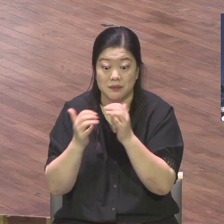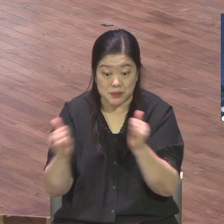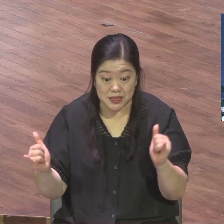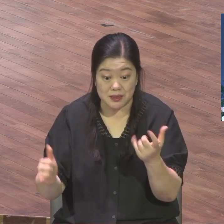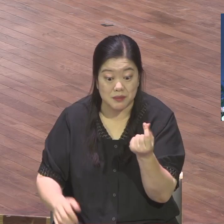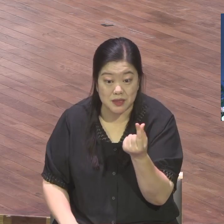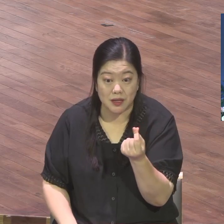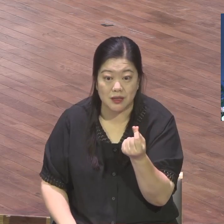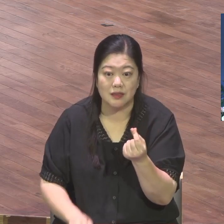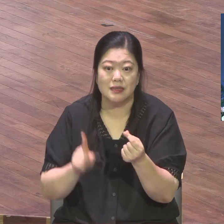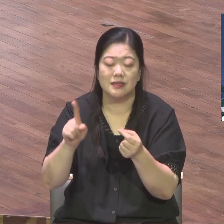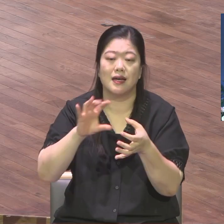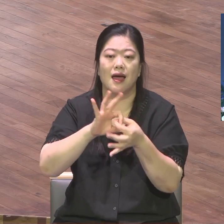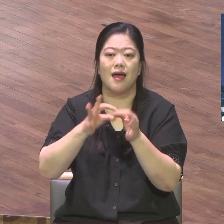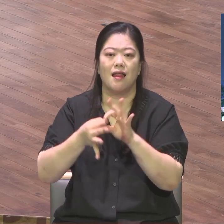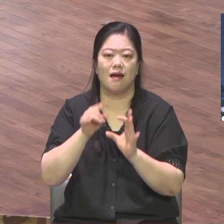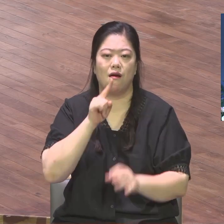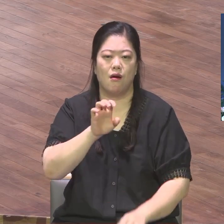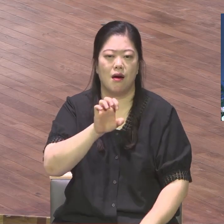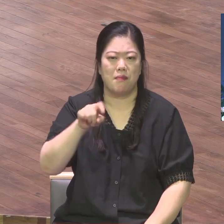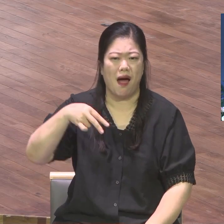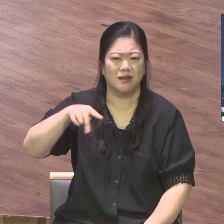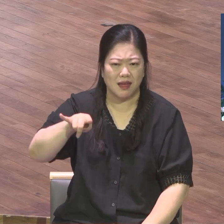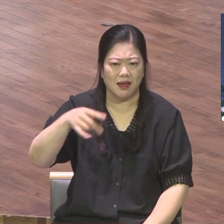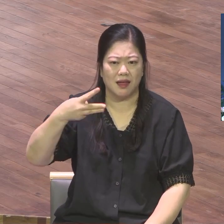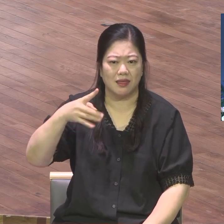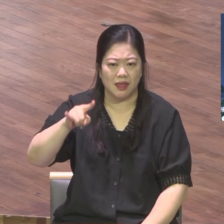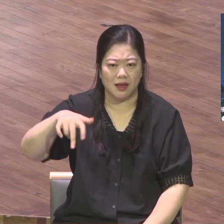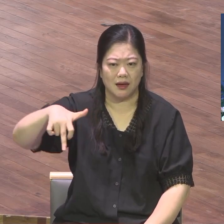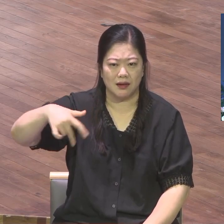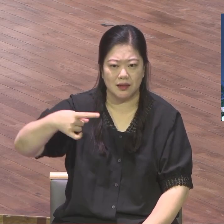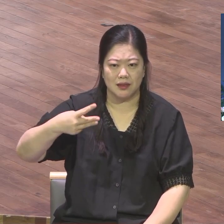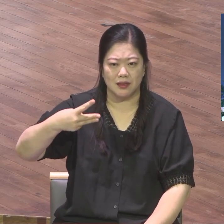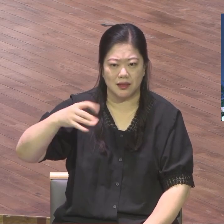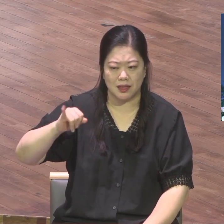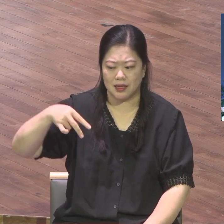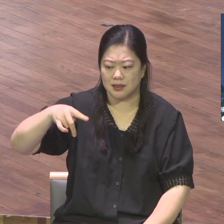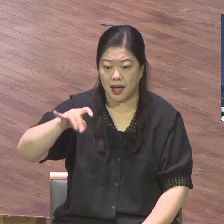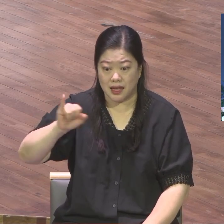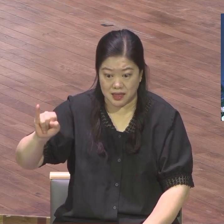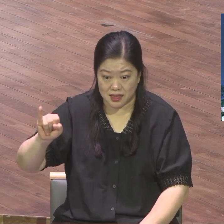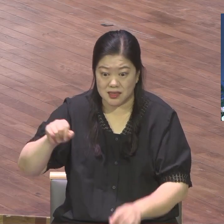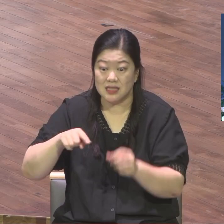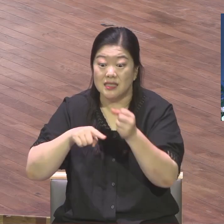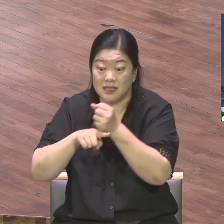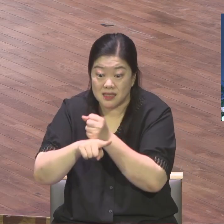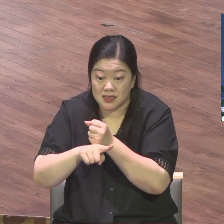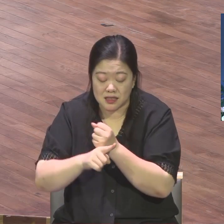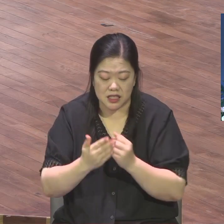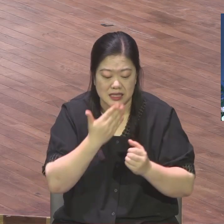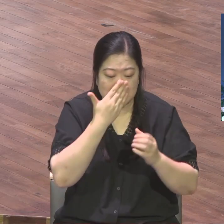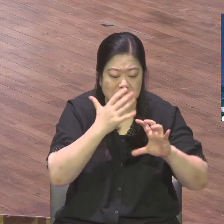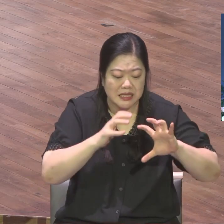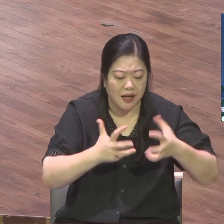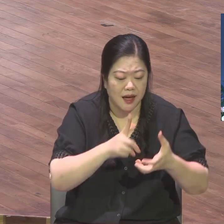파세테 크티세이 이 말은요 모든 피조물에게 그런 뜻이에요. 모든 피조물에게.